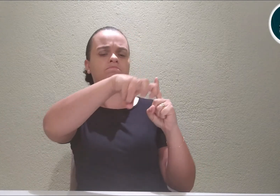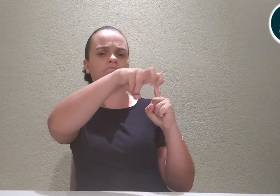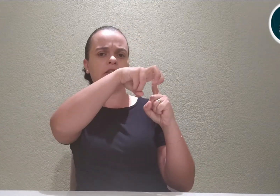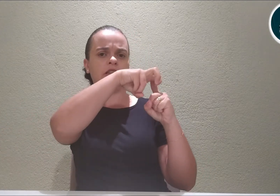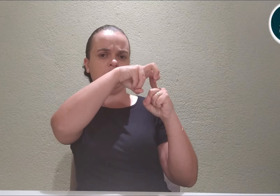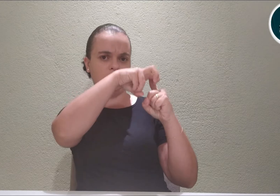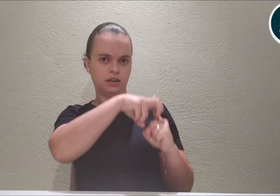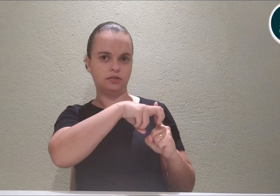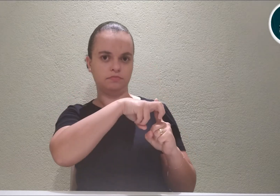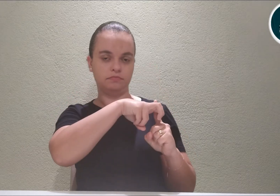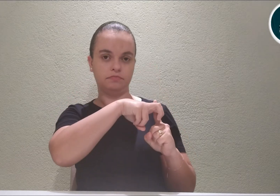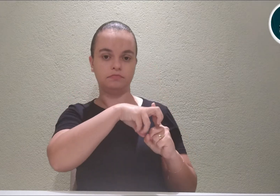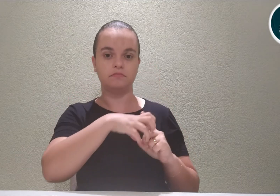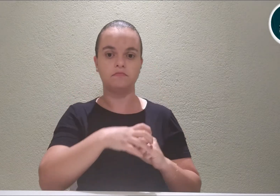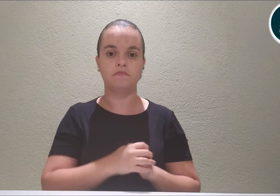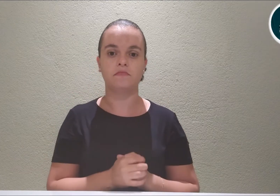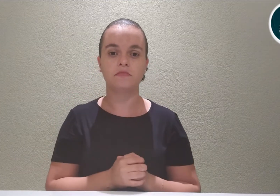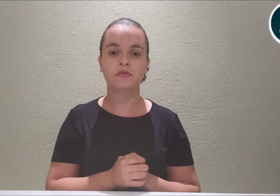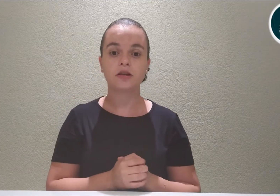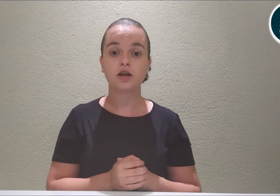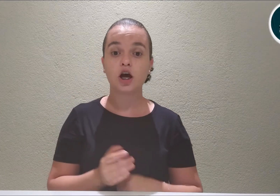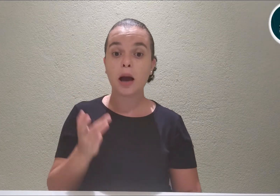e colocá-la em uma haste,